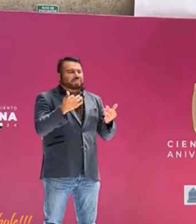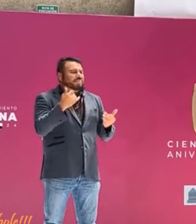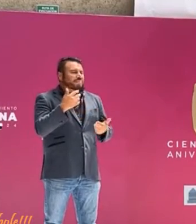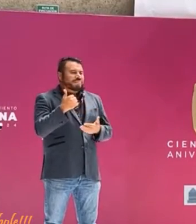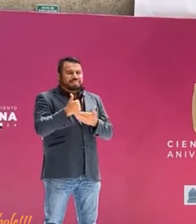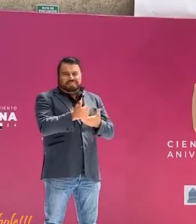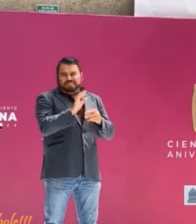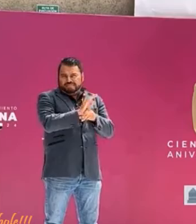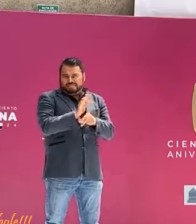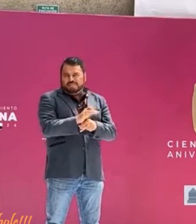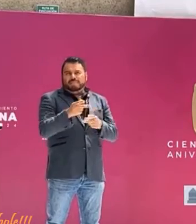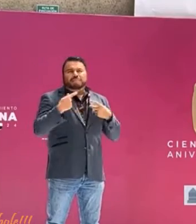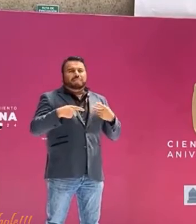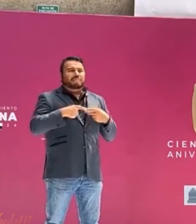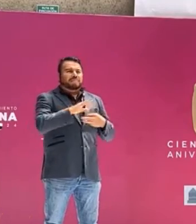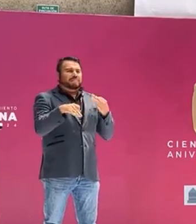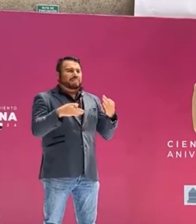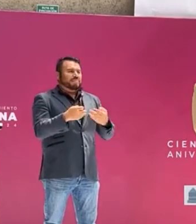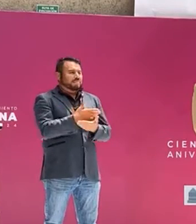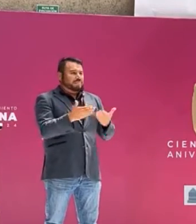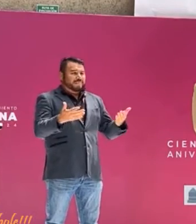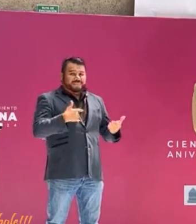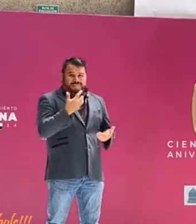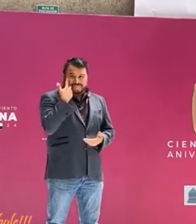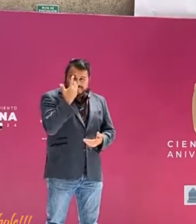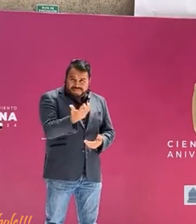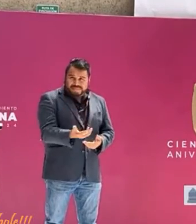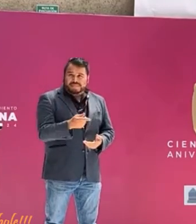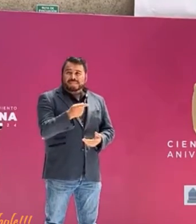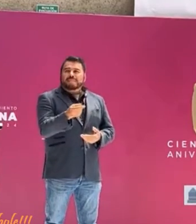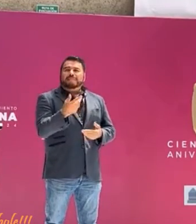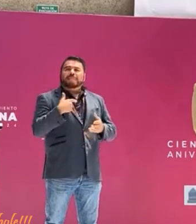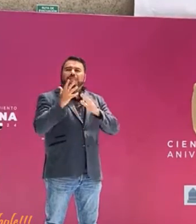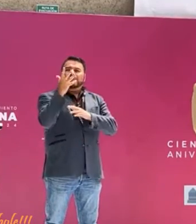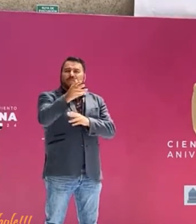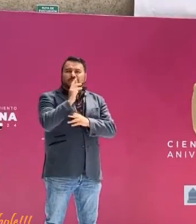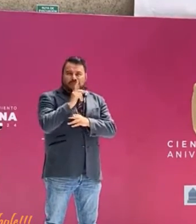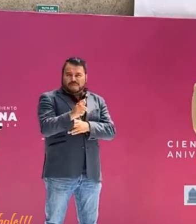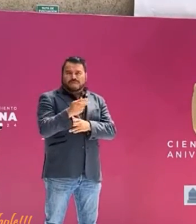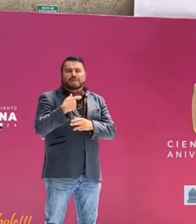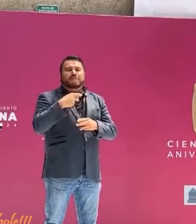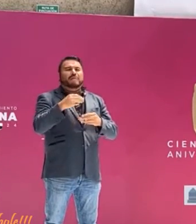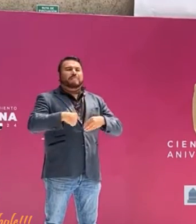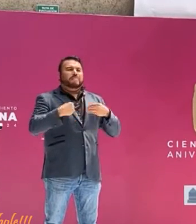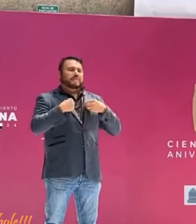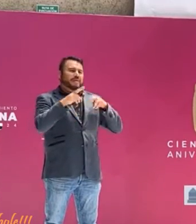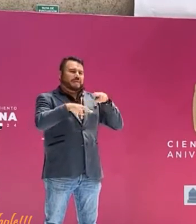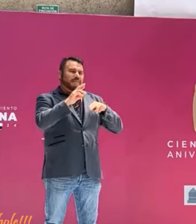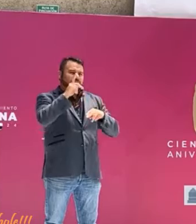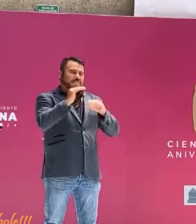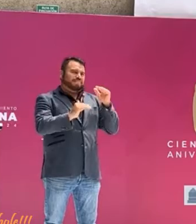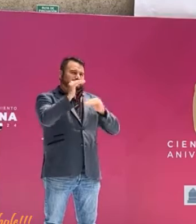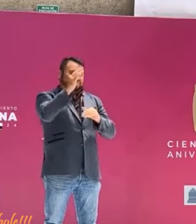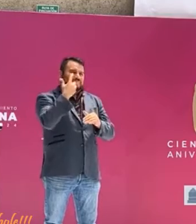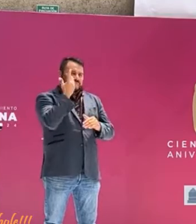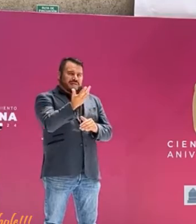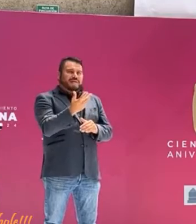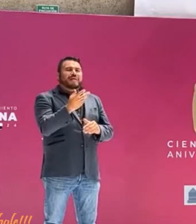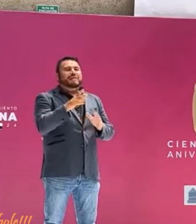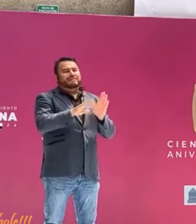gente que desea tener un mejor futuro, un mejor nivel de vida y que no está soñando